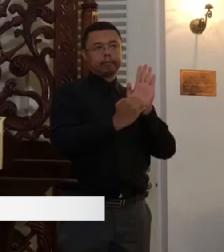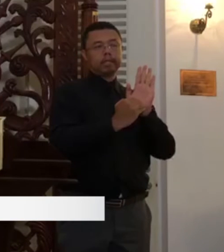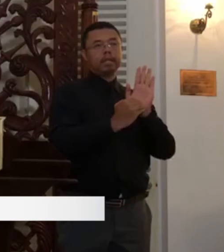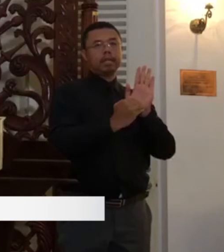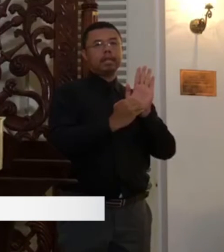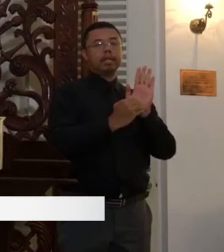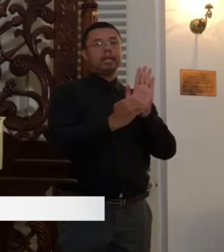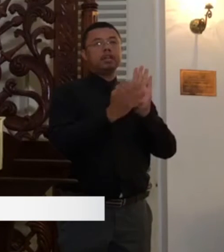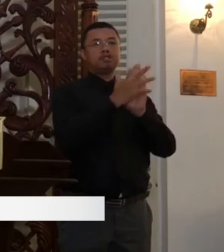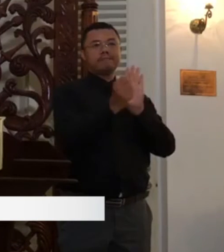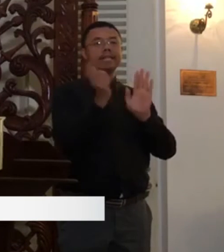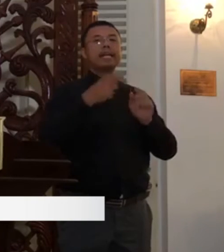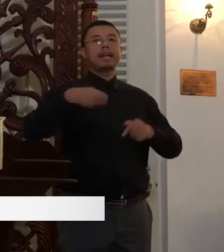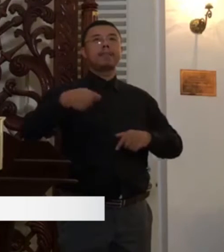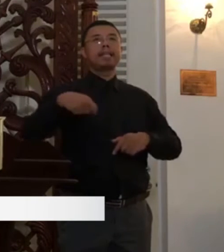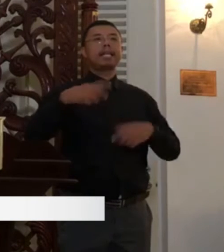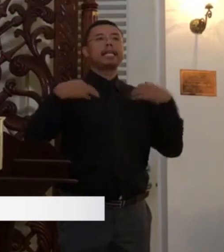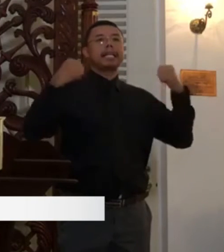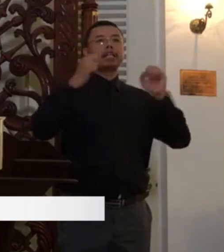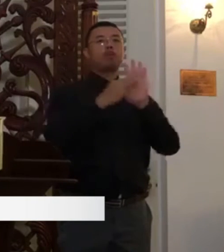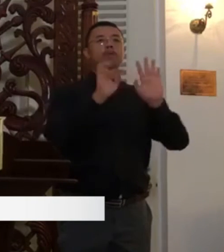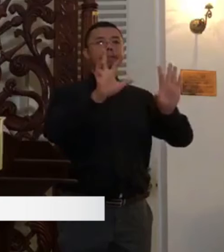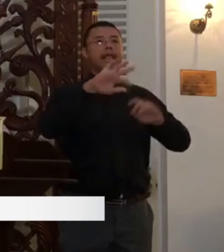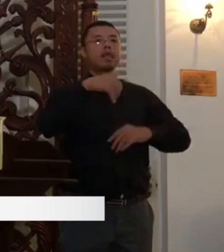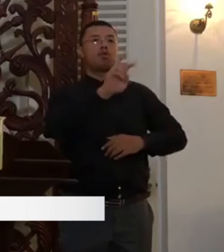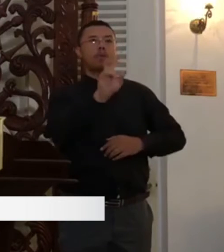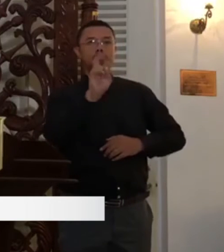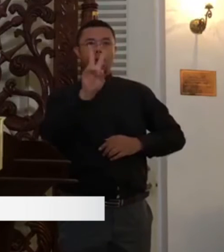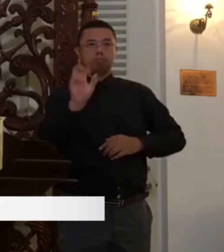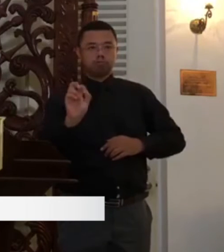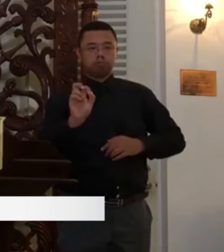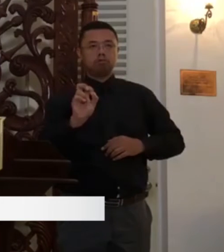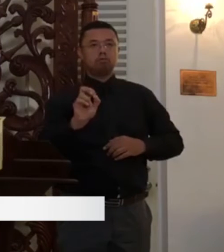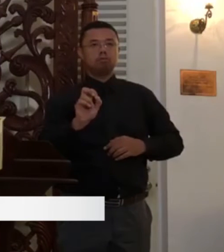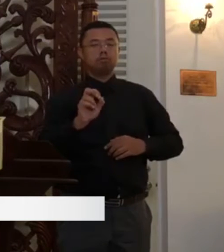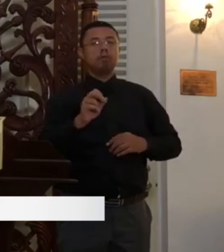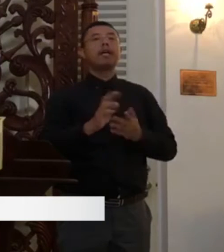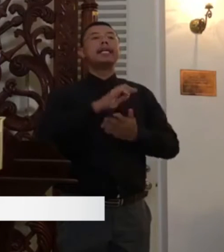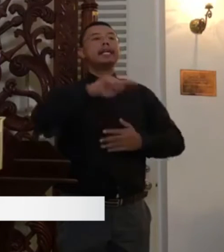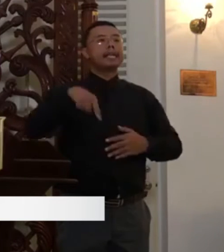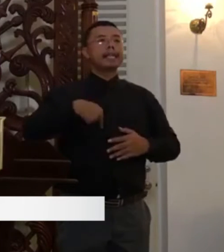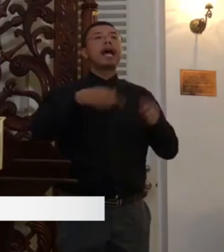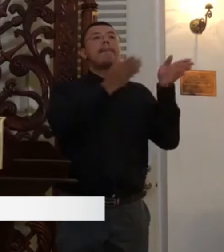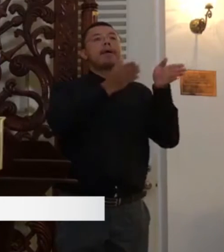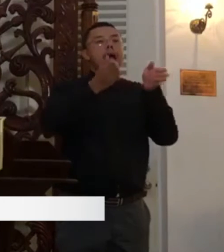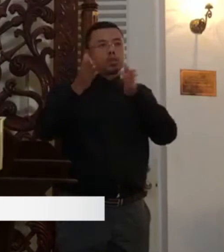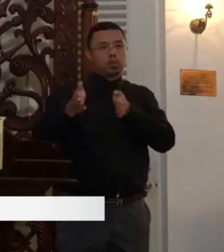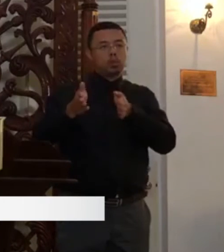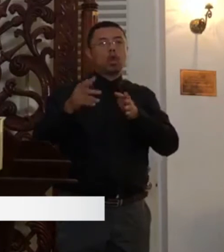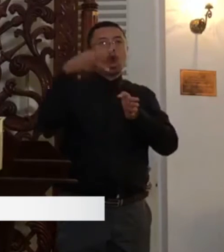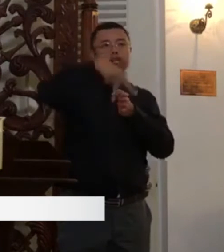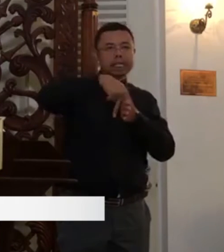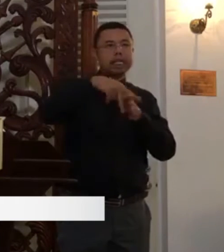rujukan peraturan Menteri Kesehatan nomor 9 tahun 2020, maka kita mengatur